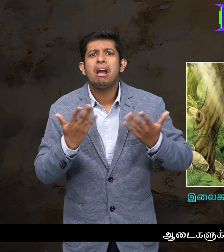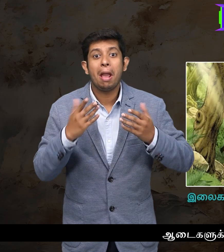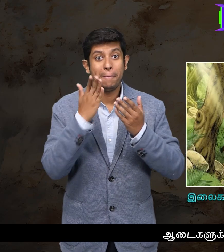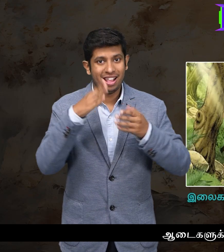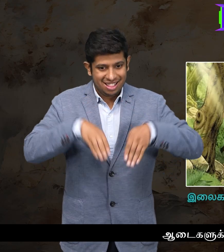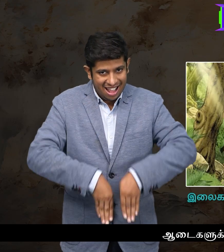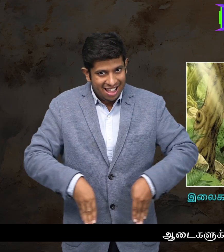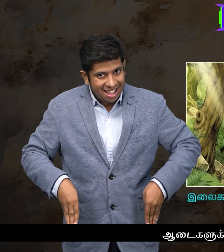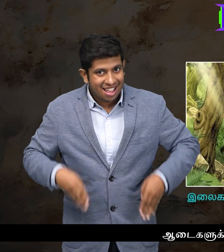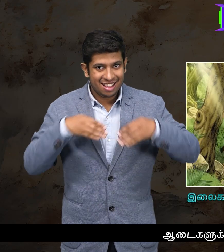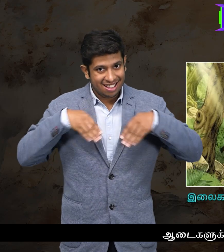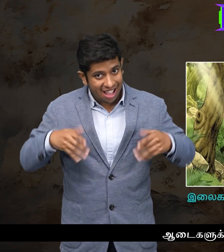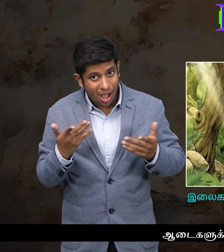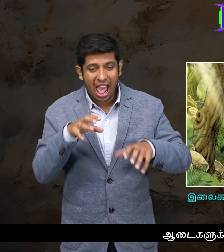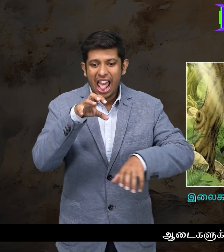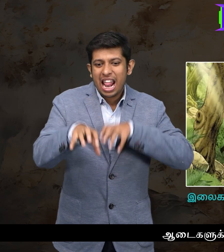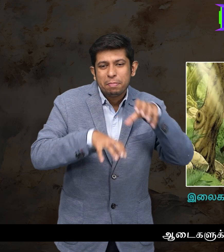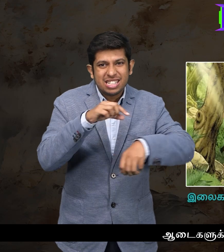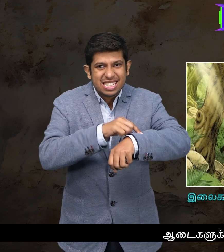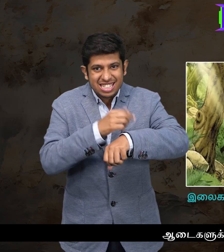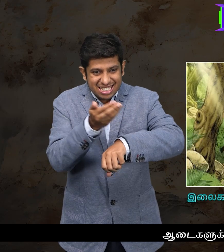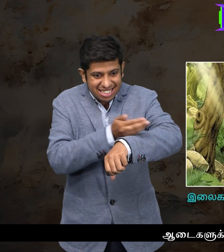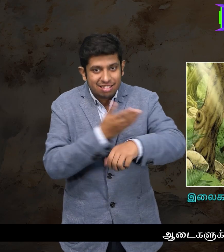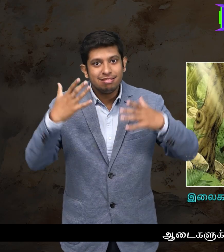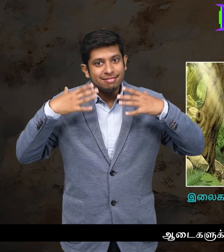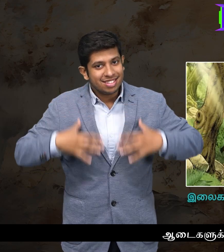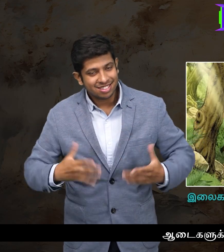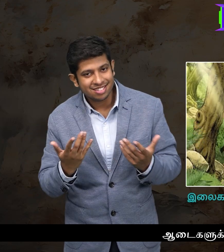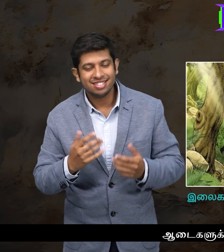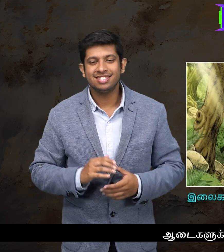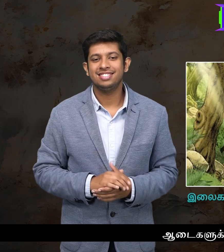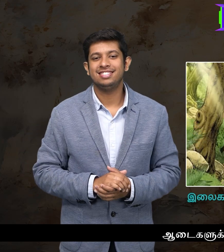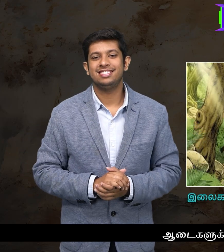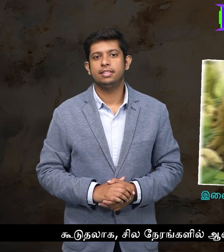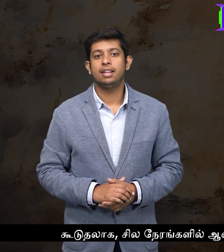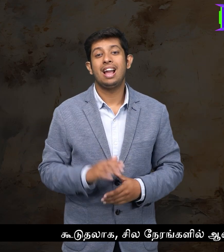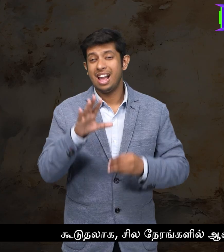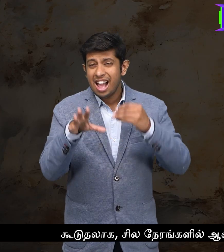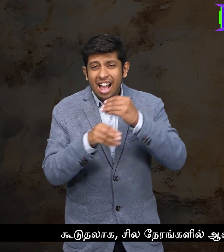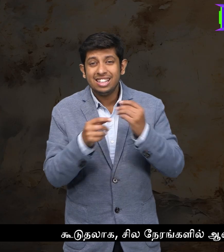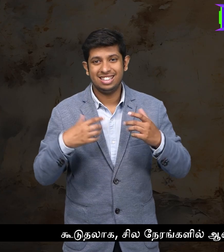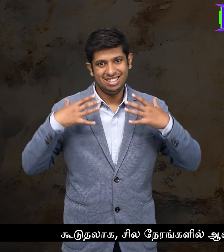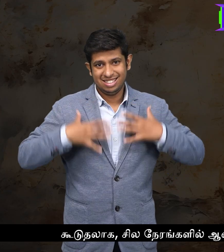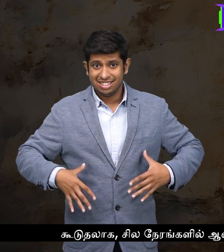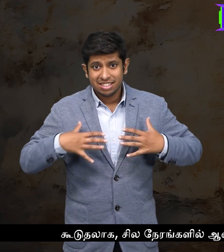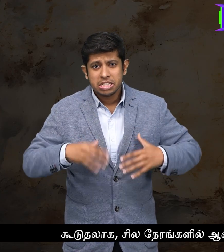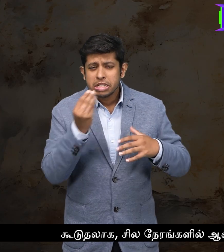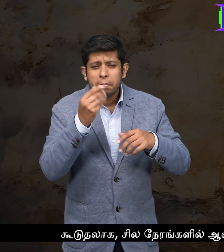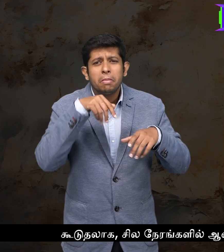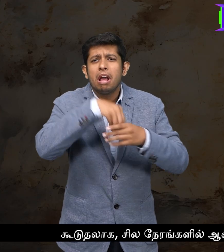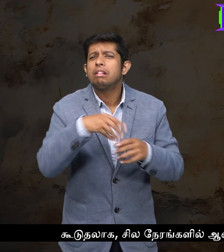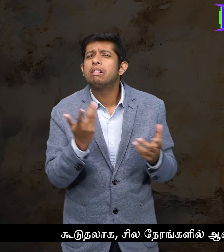மக்கள் இலைகளை மற்றும் விலங்குகளின் தோல்களை ஆடைகளுக்கு பயன்படுத்தினர். கூடுதலாக சில